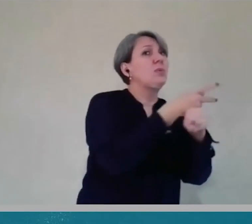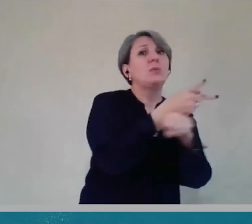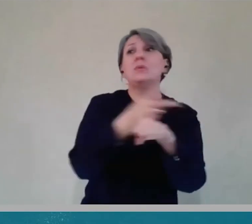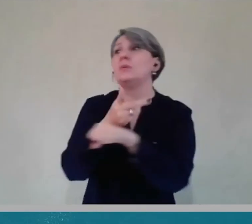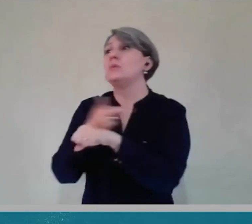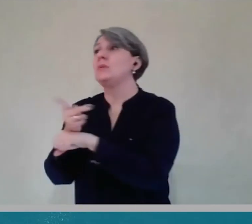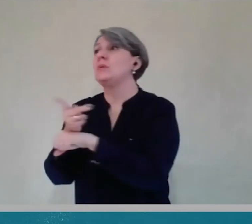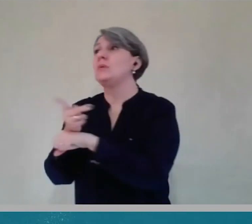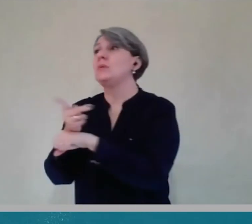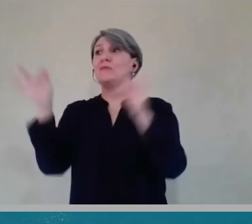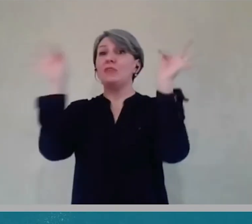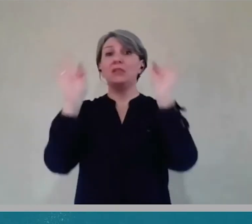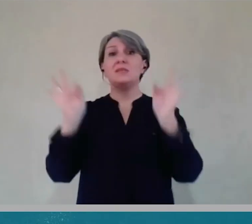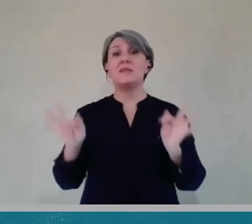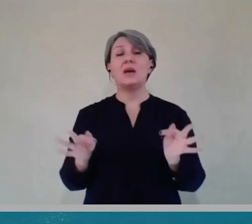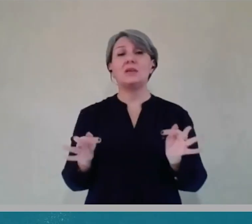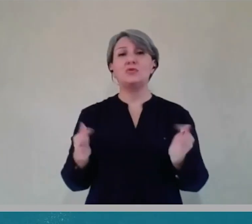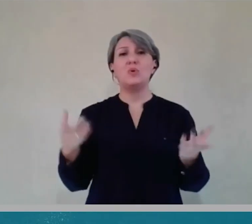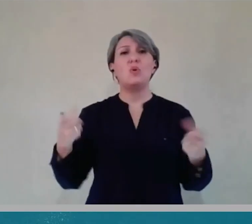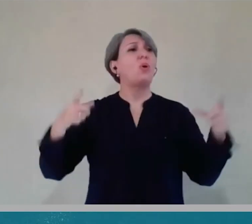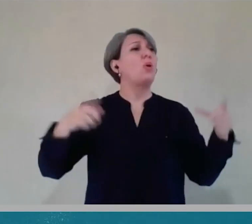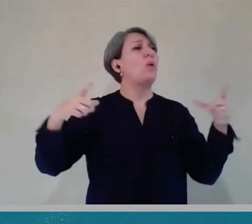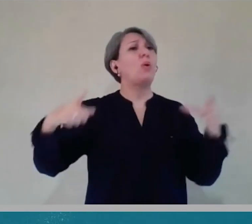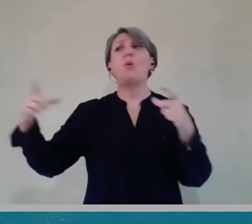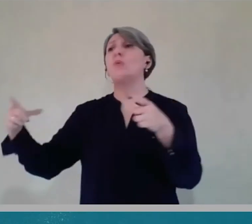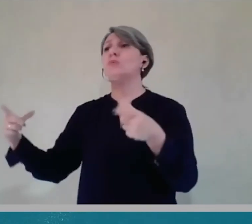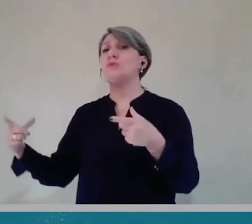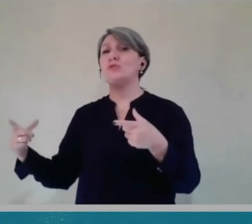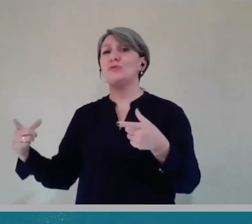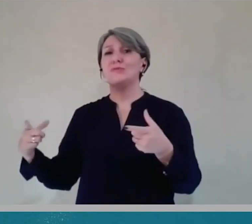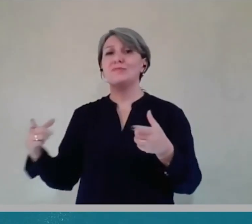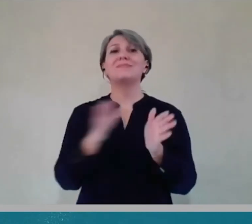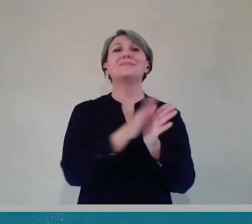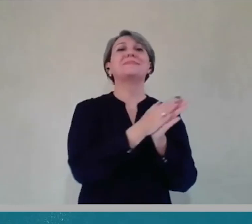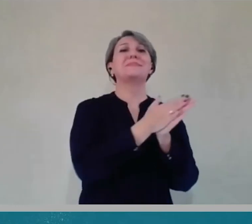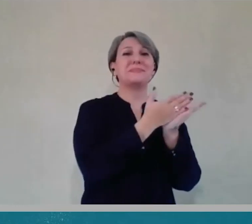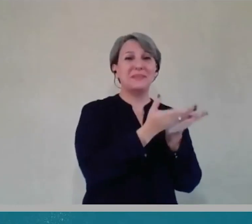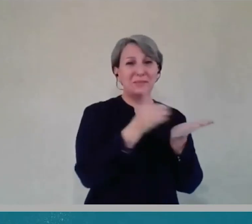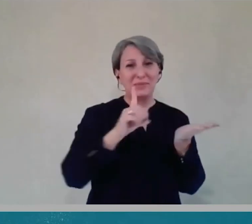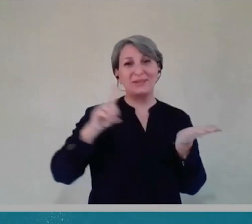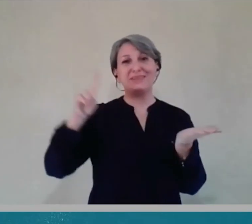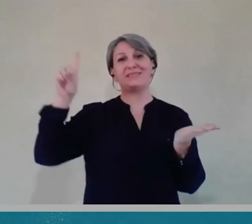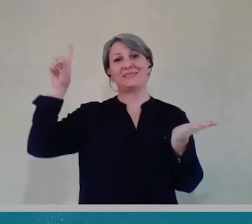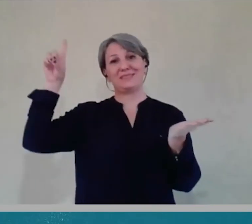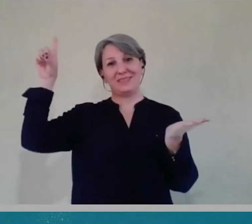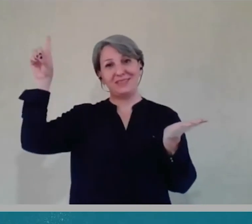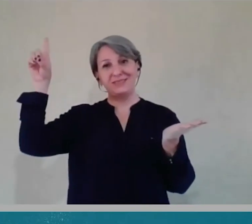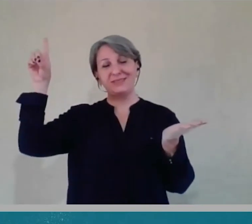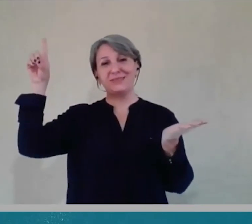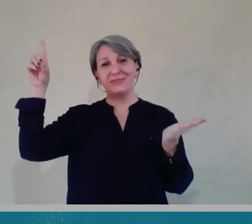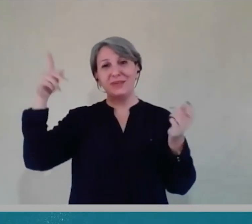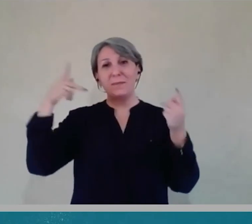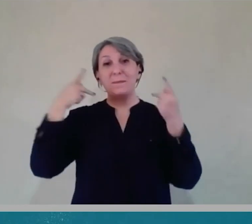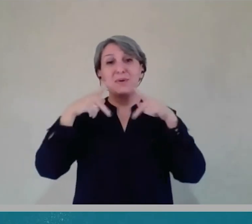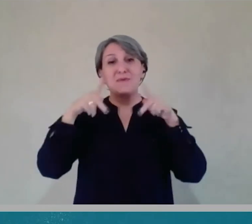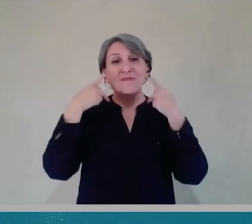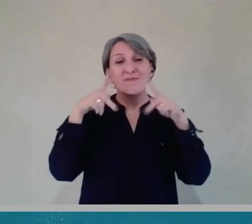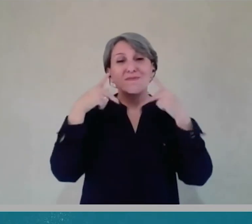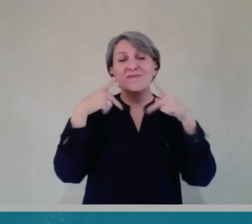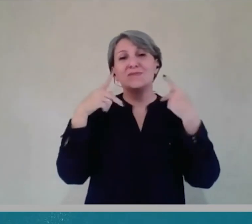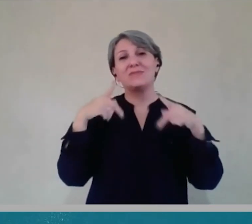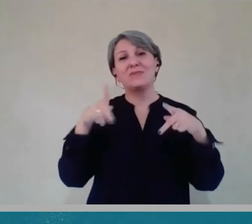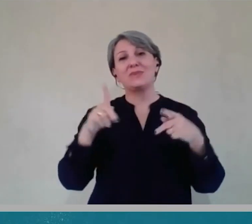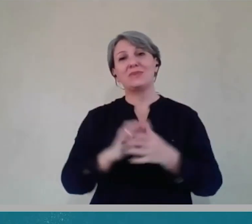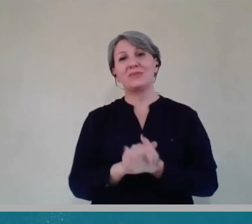Está aqui. A palavra profética traz vocês